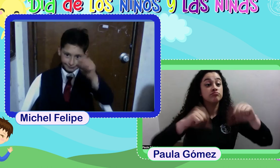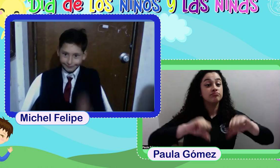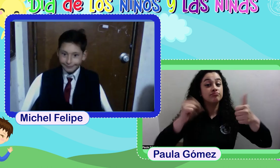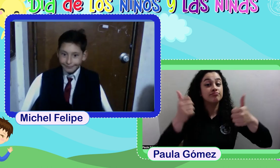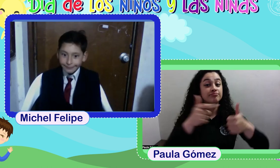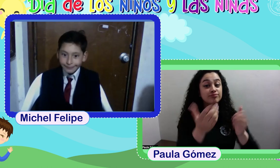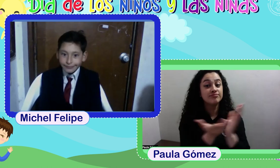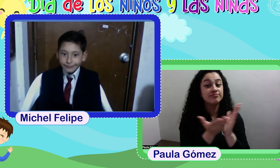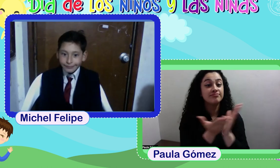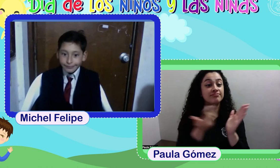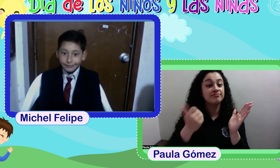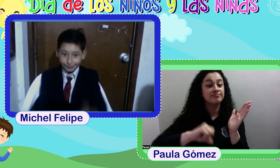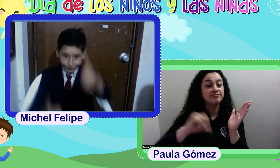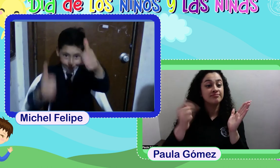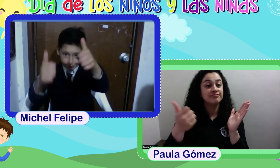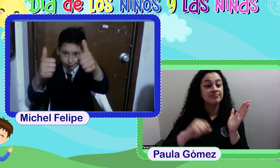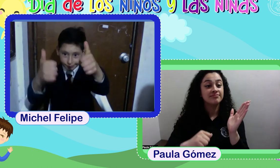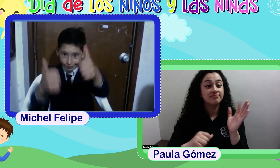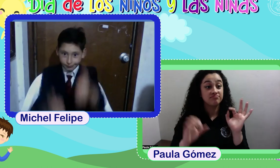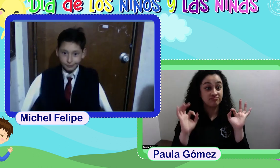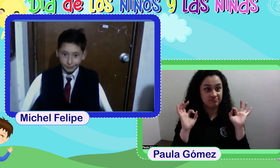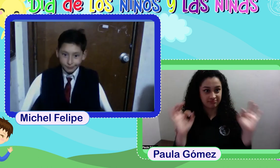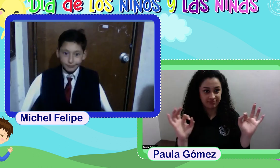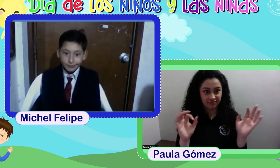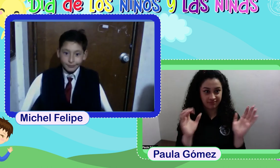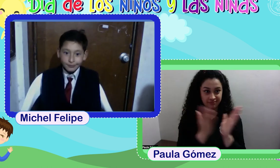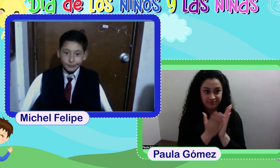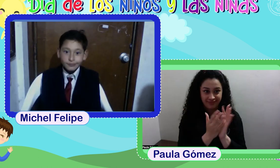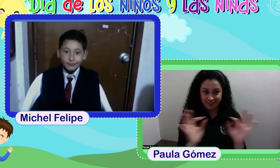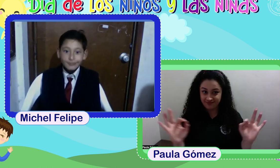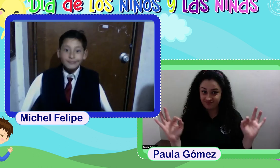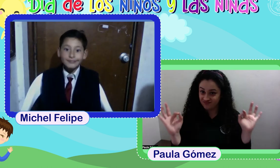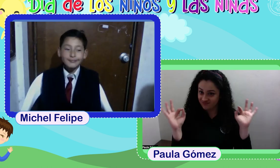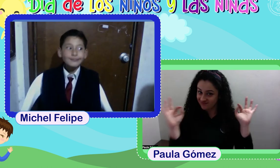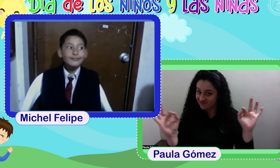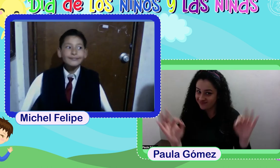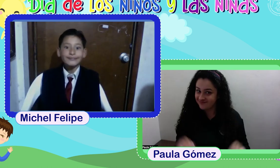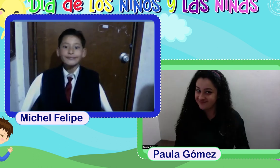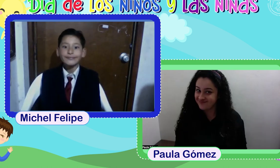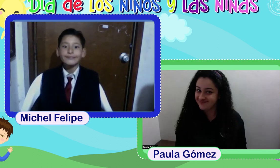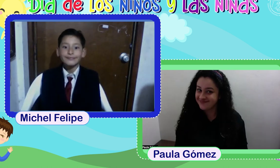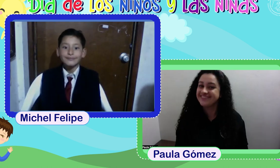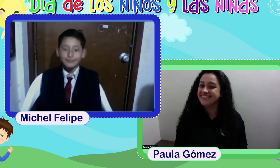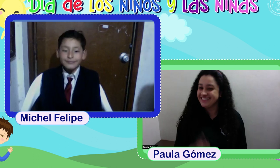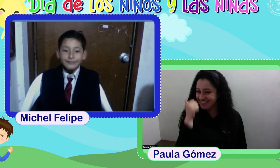¿Y tú eres malo o buen estudiante?